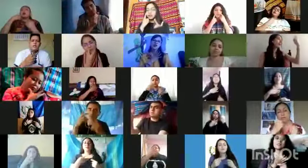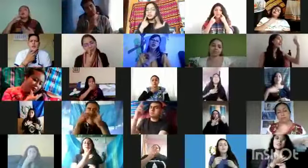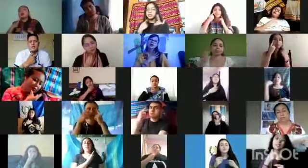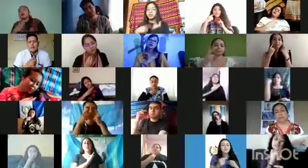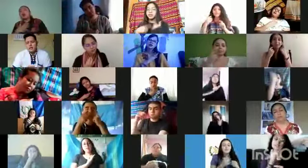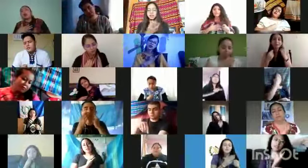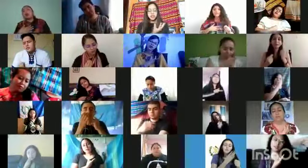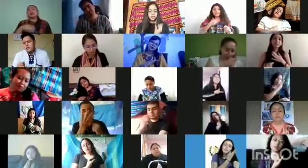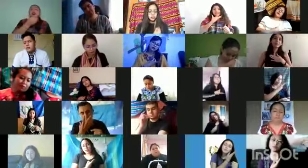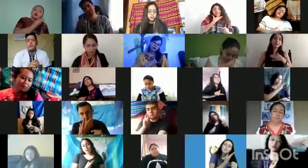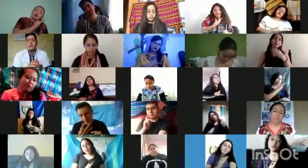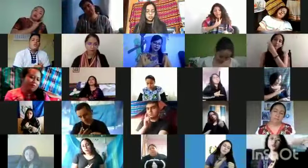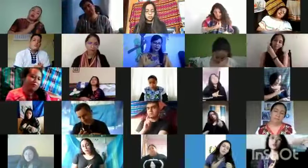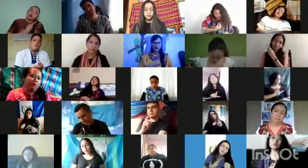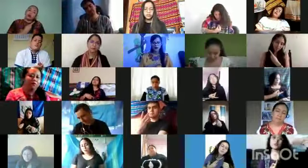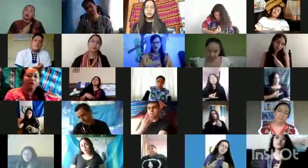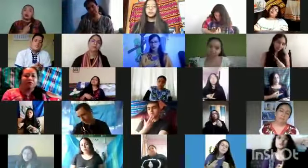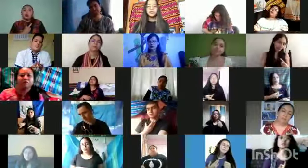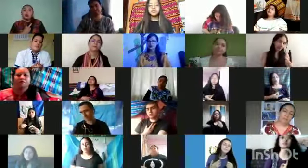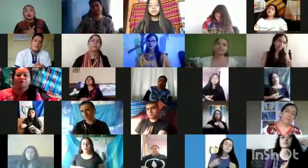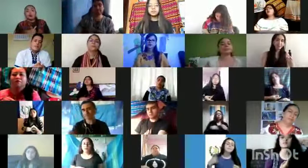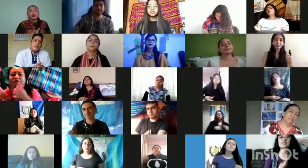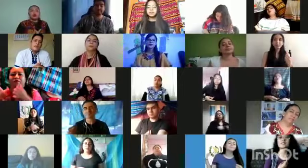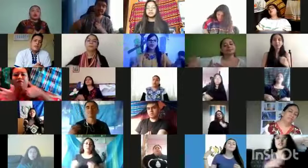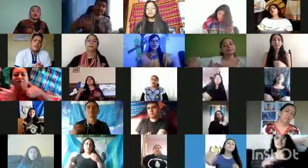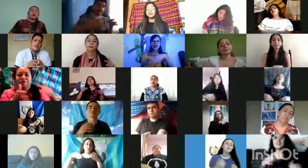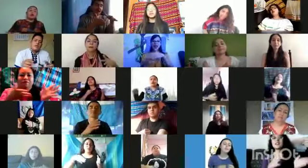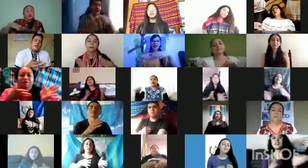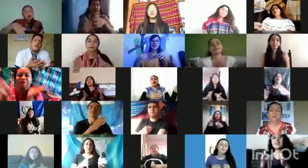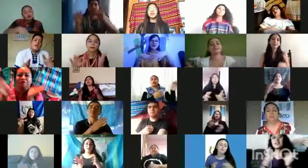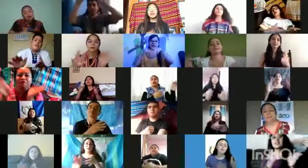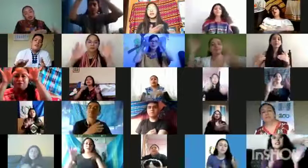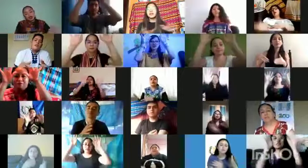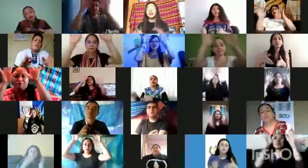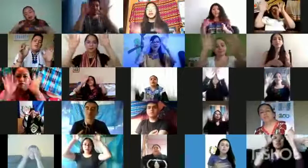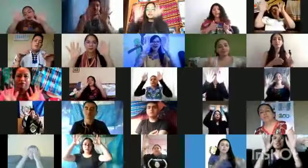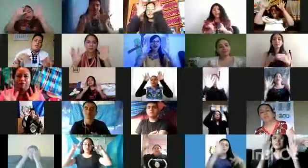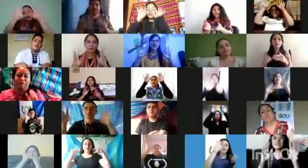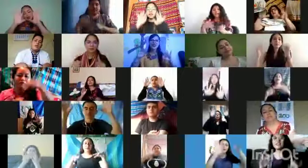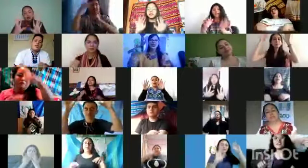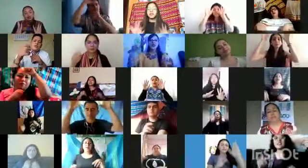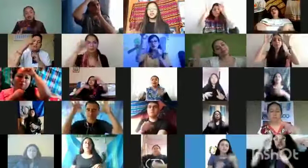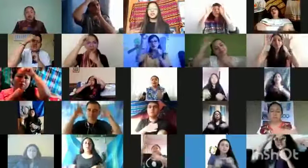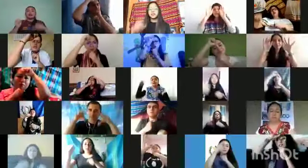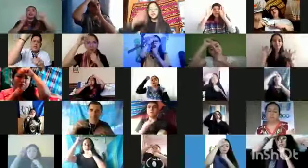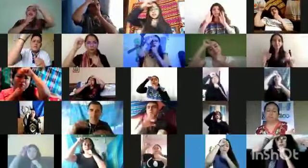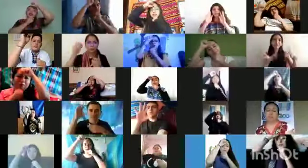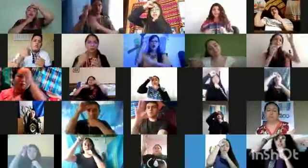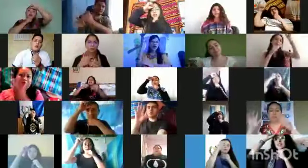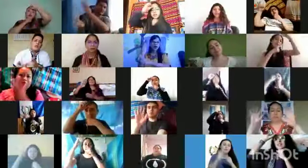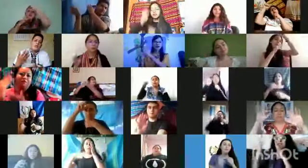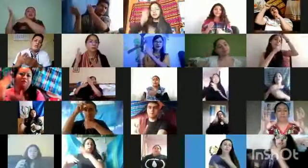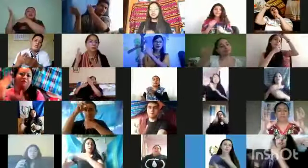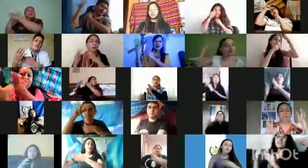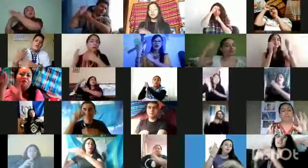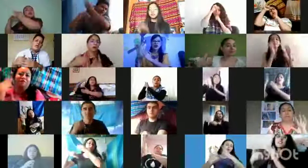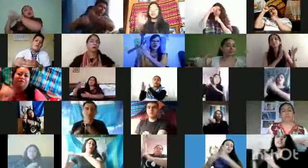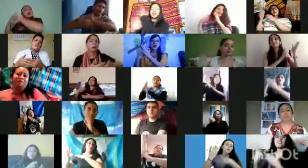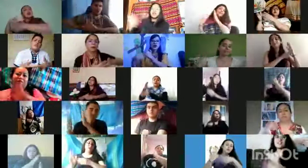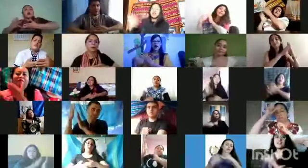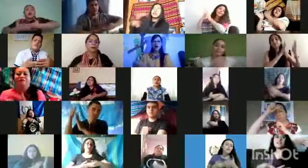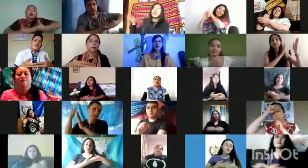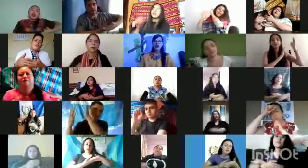desilusión Calles bañadas de luna que fueron